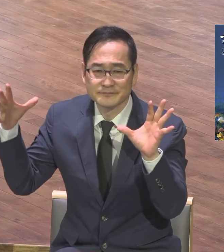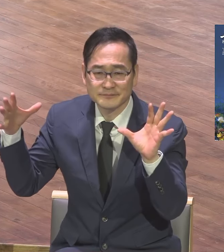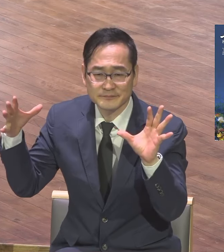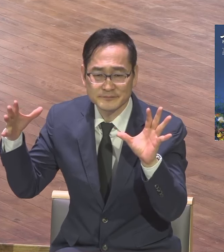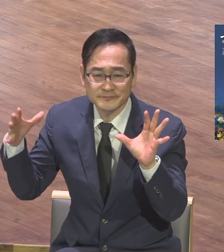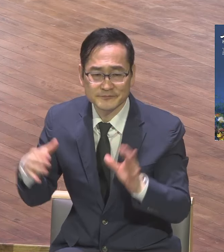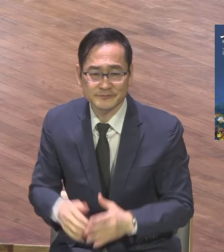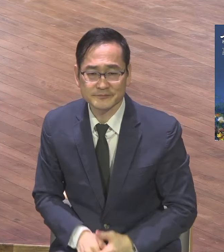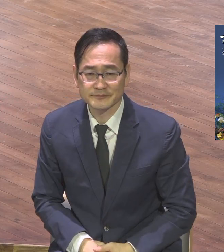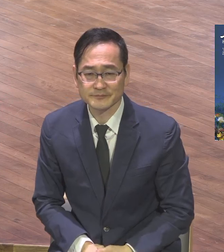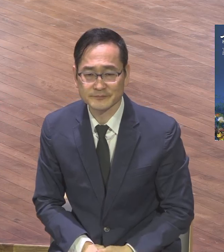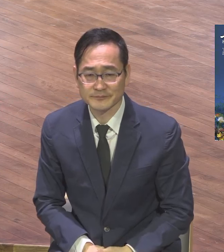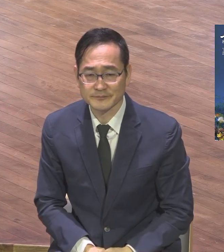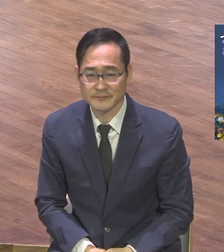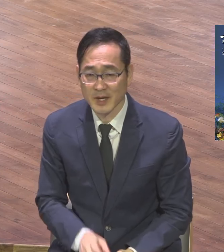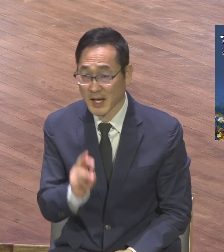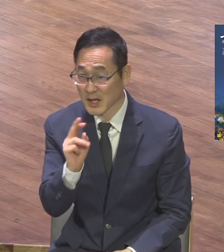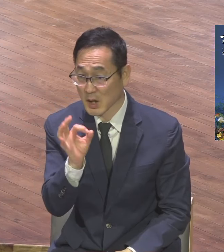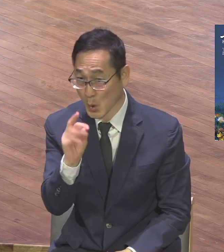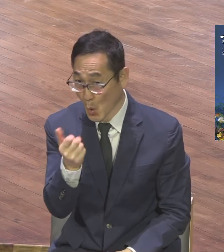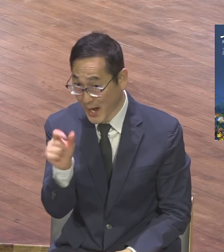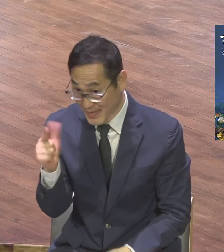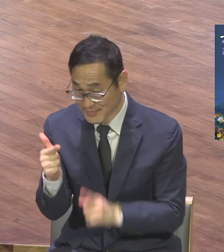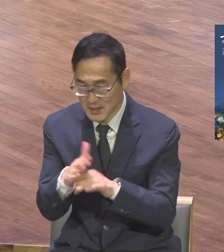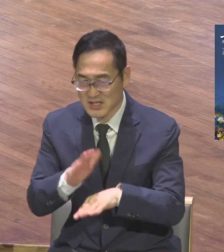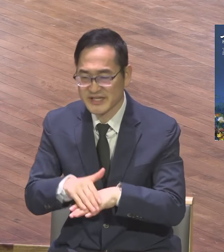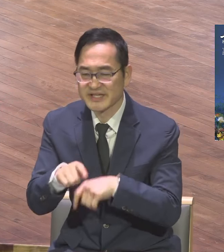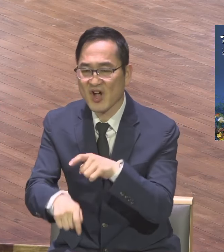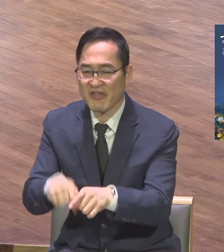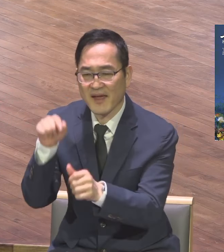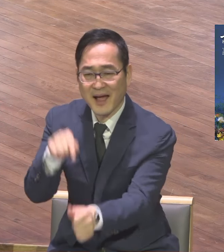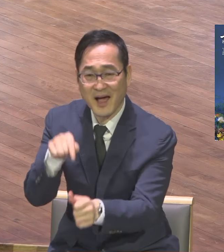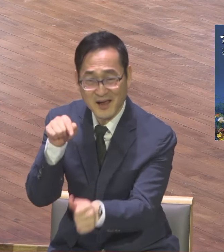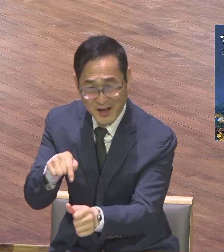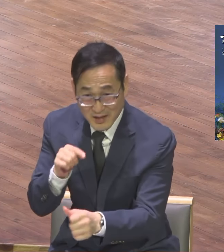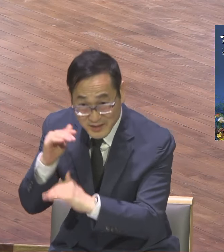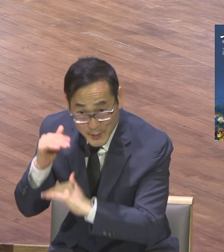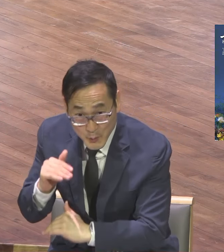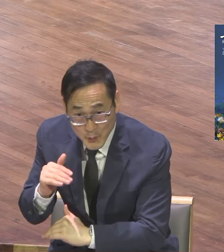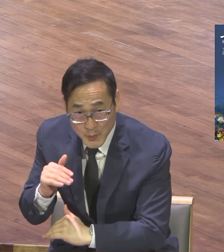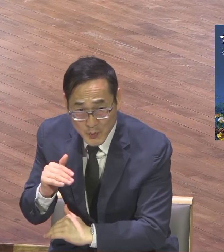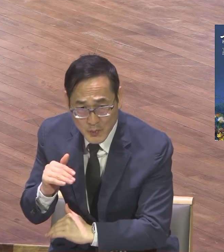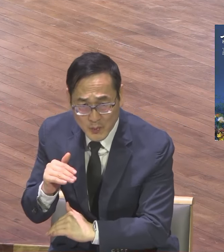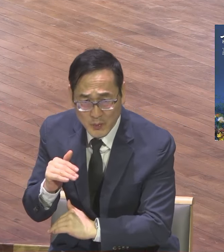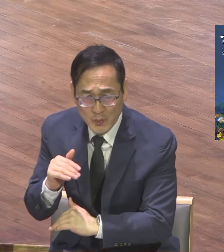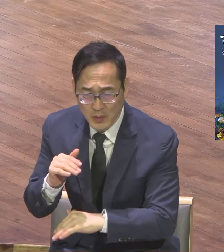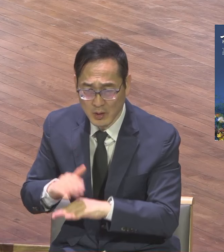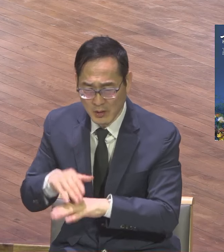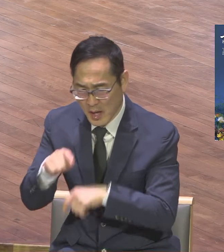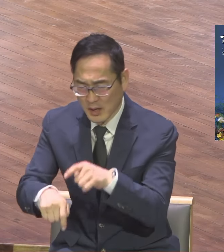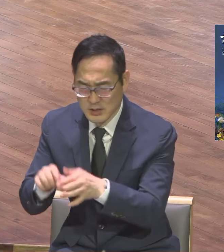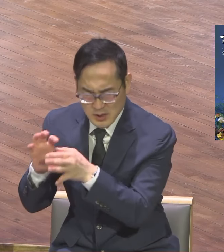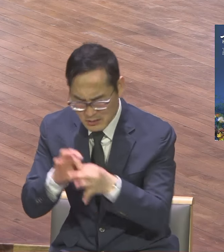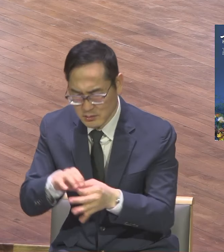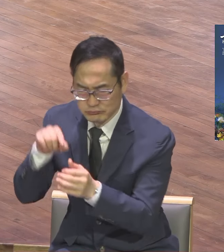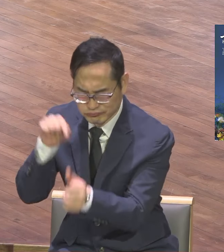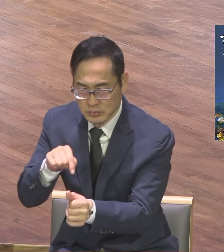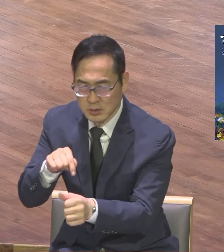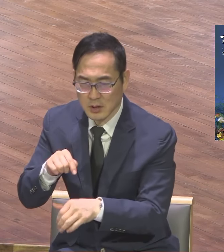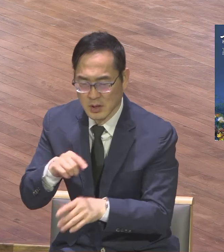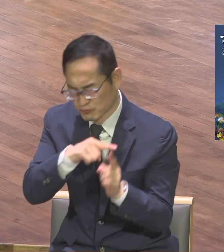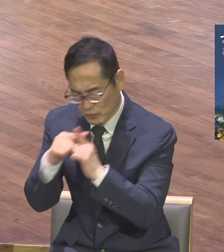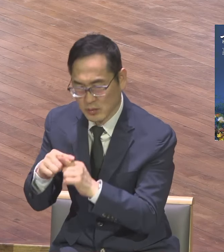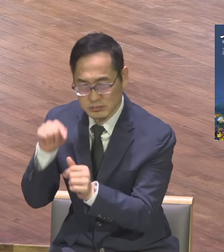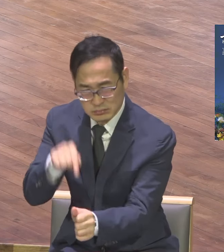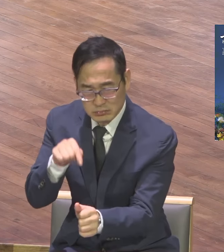사도 요한이 자꾸 행함을 강조하는 것처럼 보이는데 잘 보셔야 될 것이 무조건 행하라는 것이 아니고